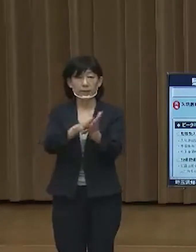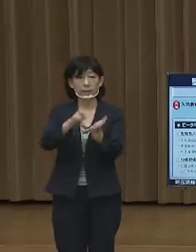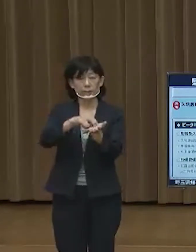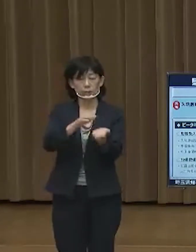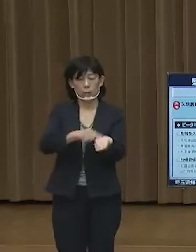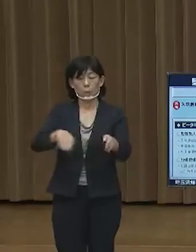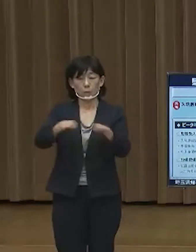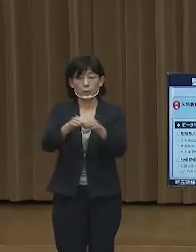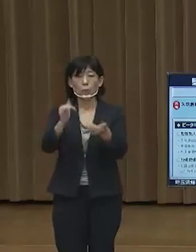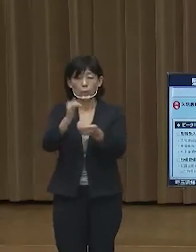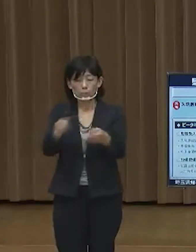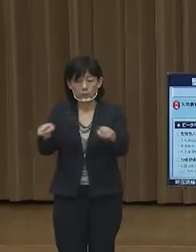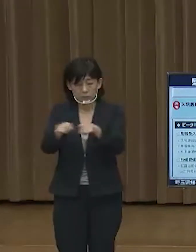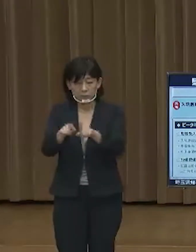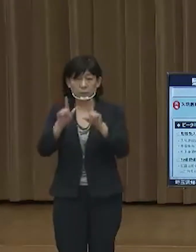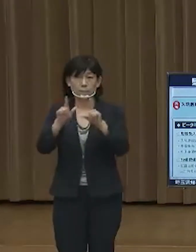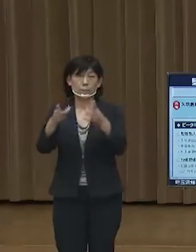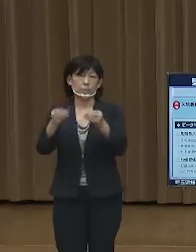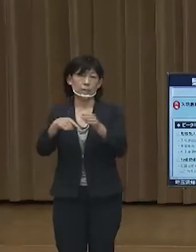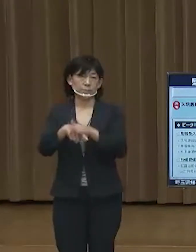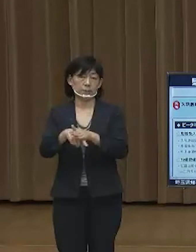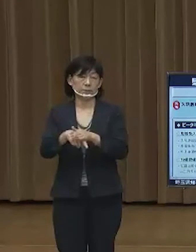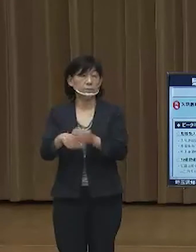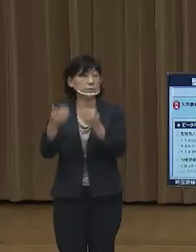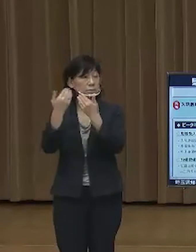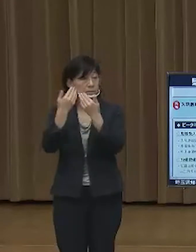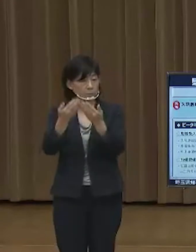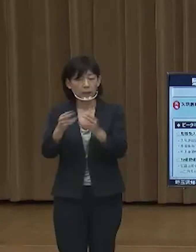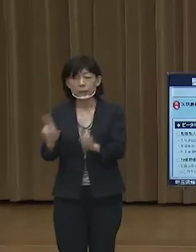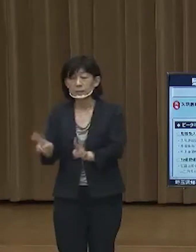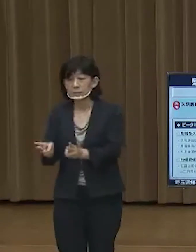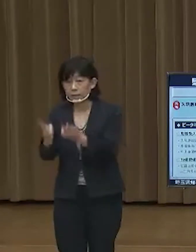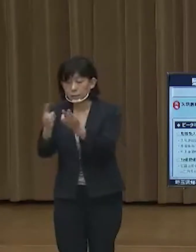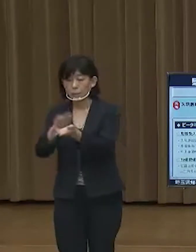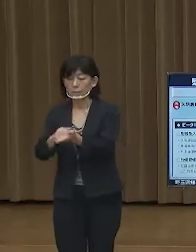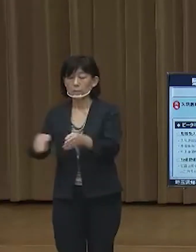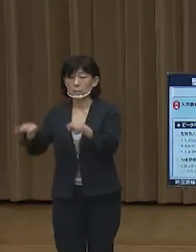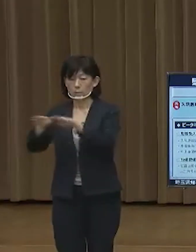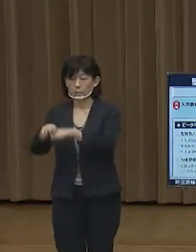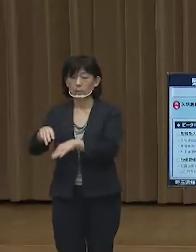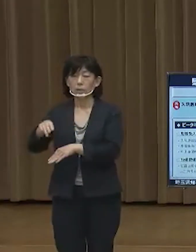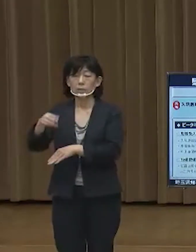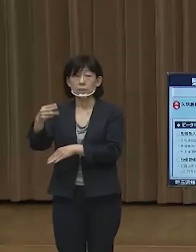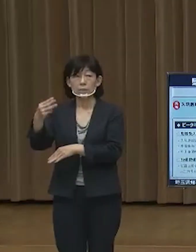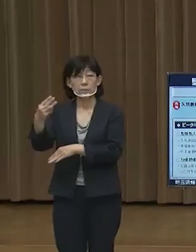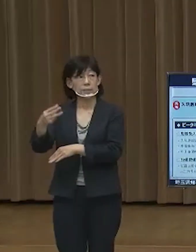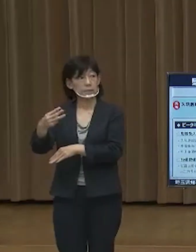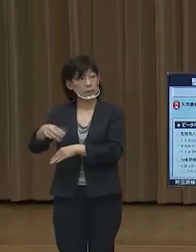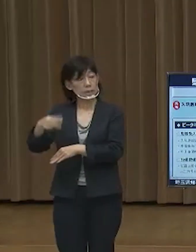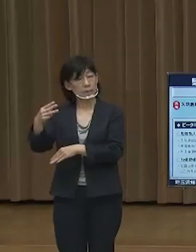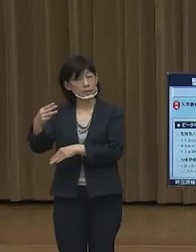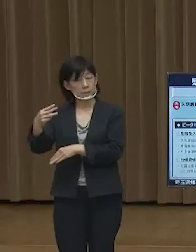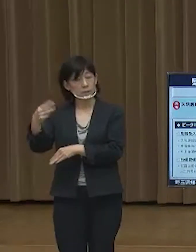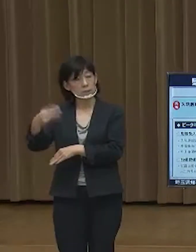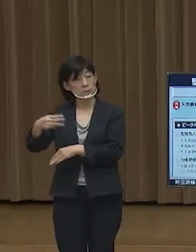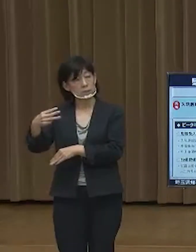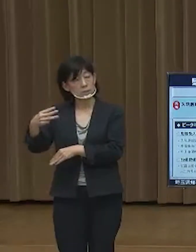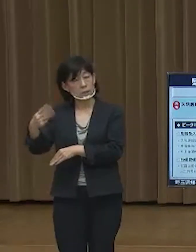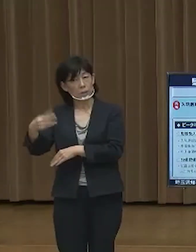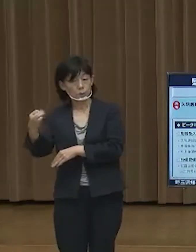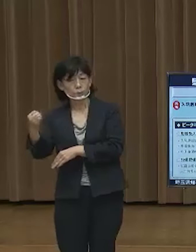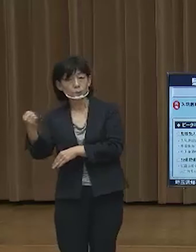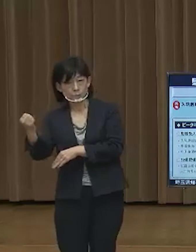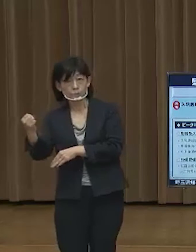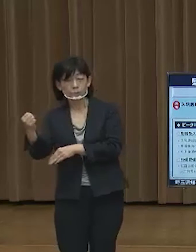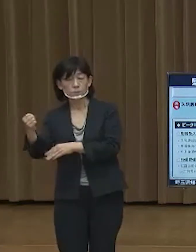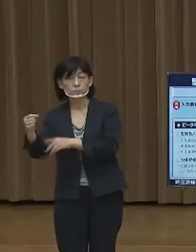ります。 今回専用医療施設の整備ということで37億5400万円予算に盛られていますが、先ほど